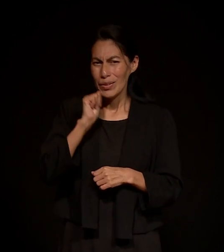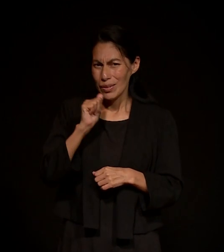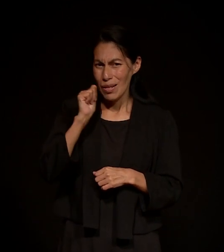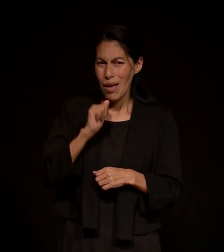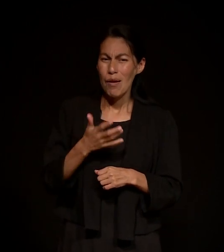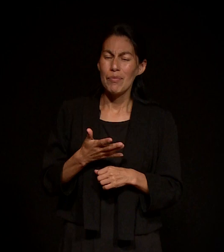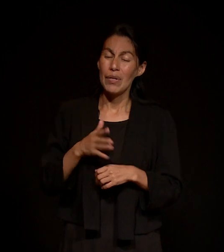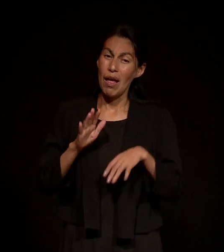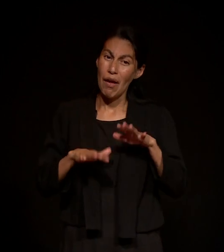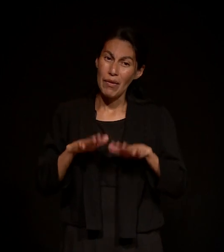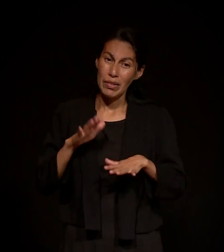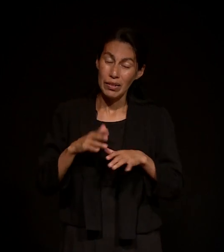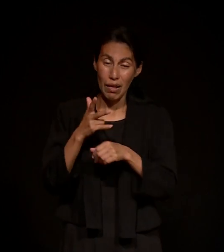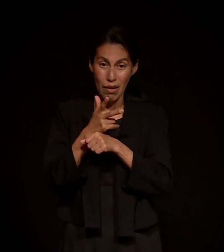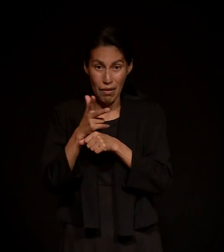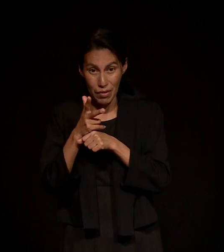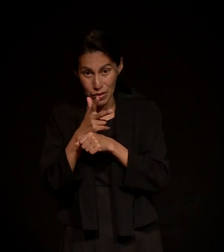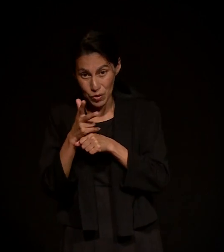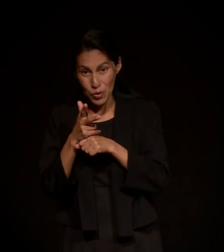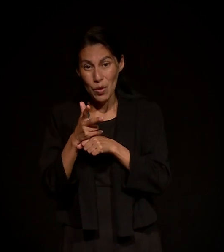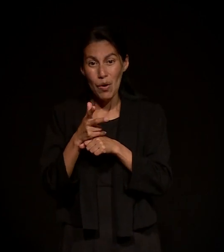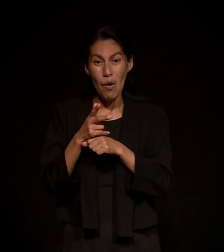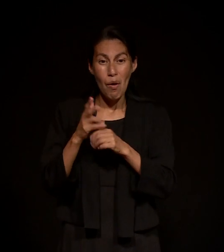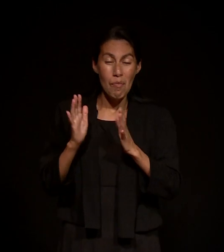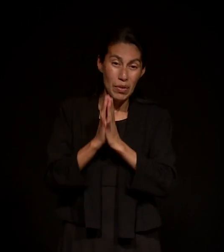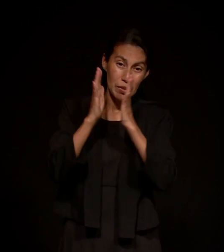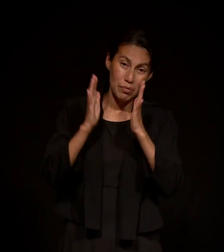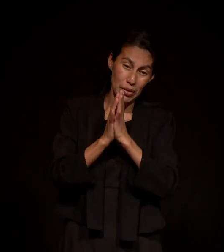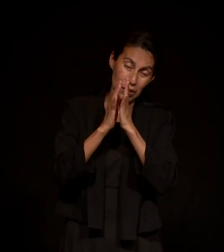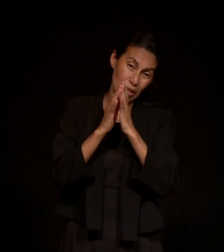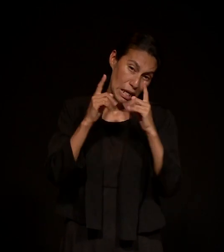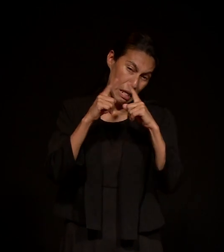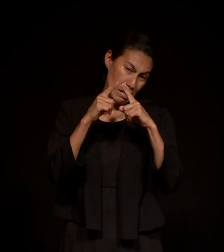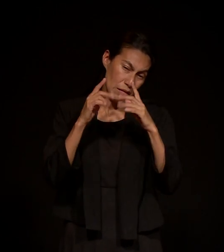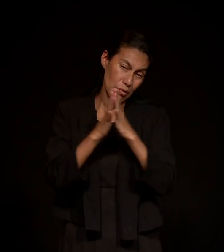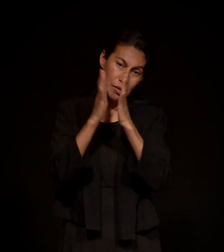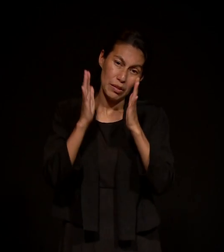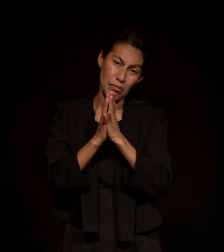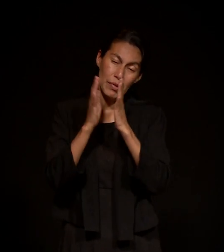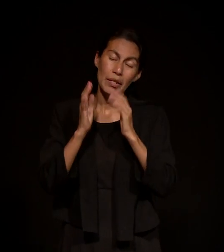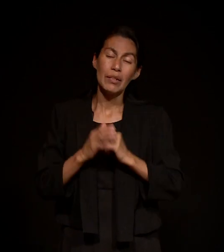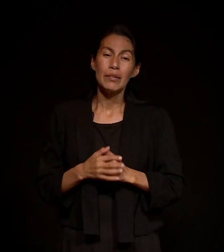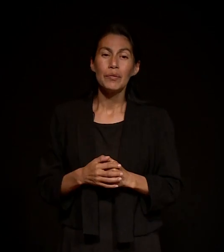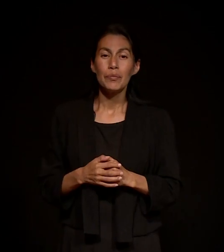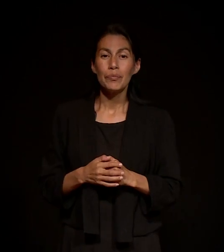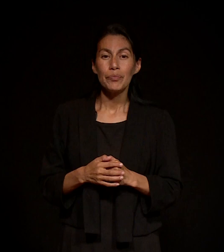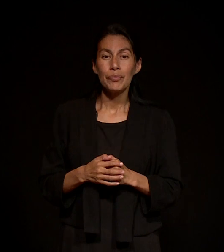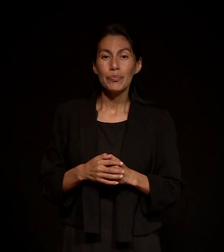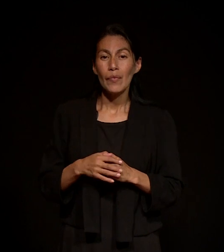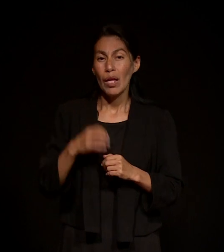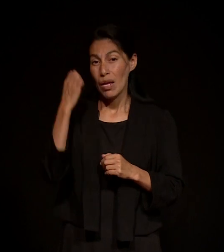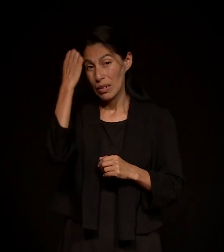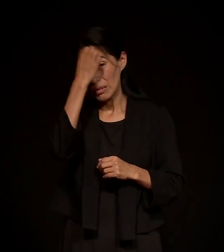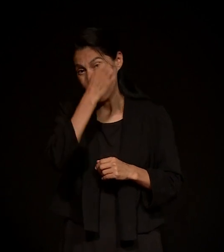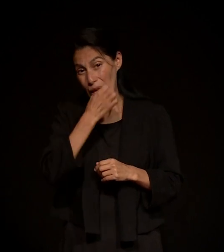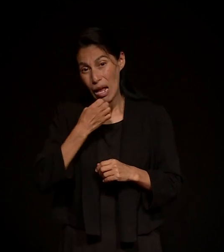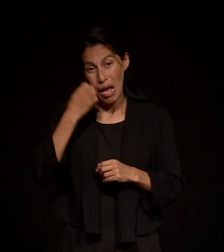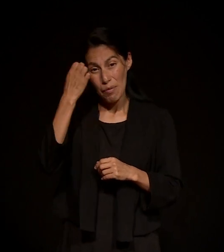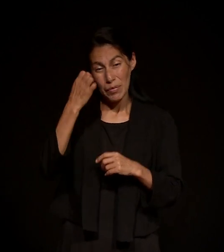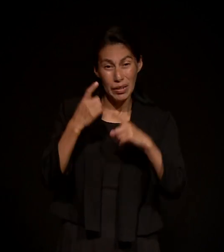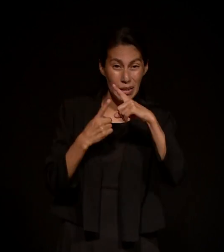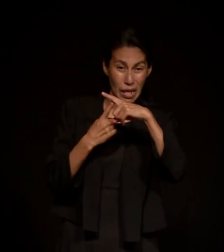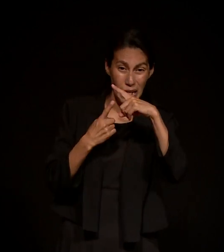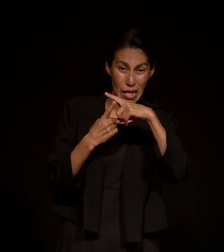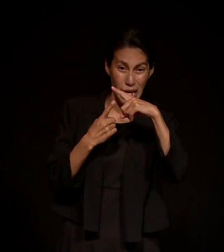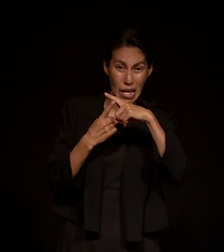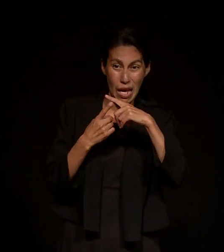cuando tengo una relación, cuando vamos a participar en la iglesia, cuando como